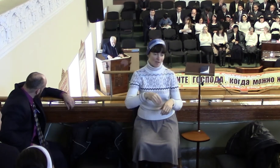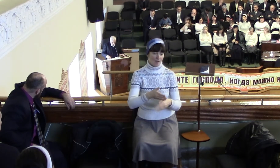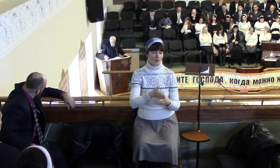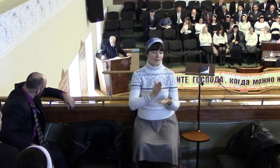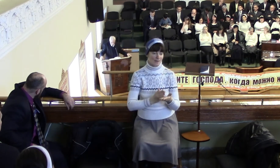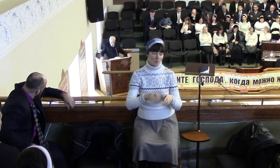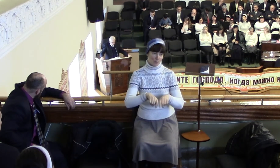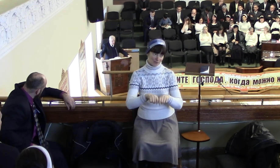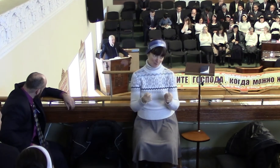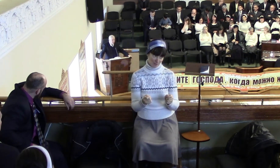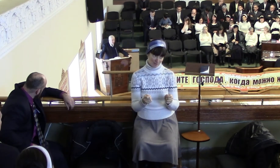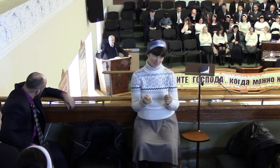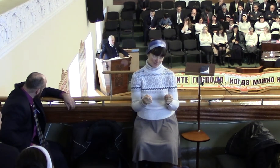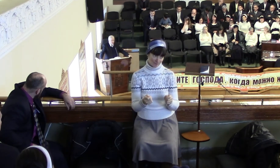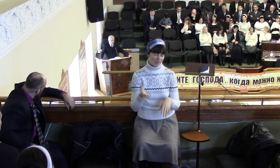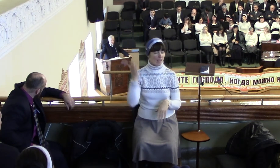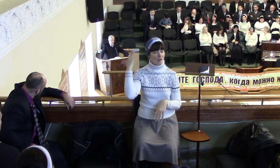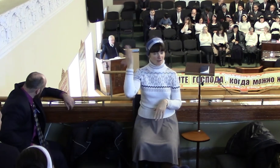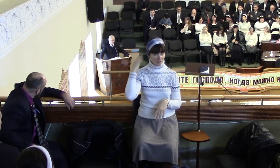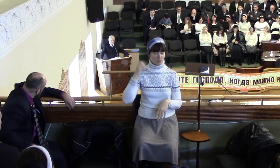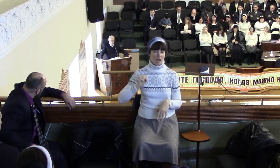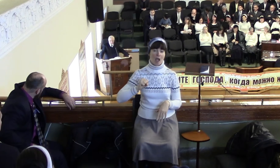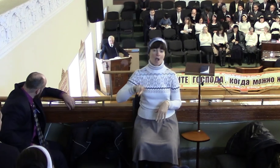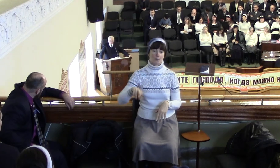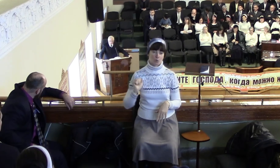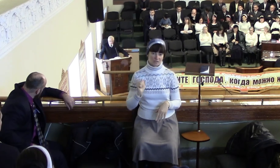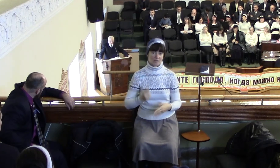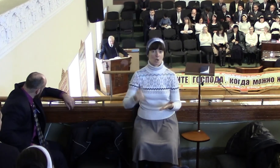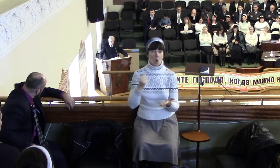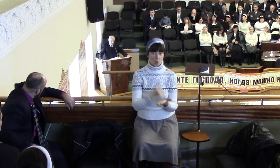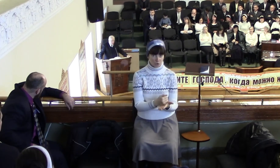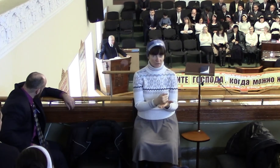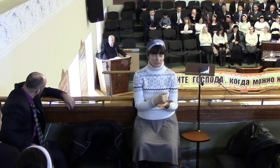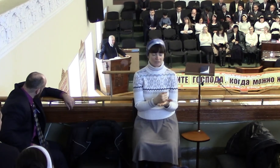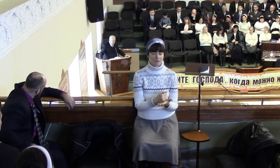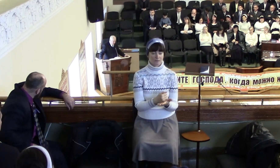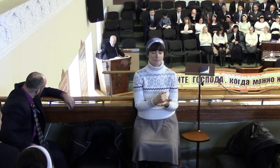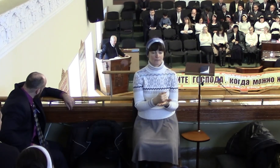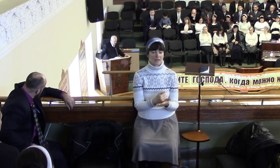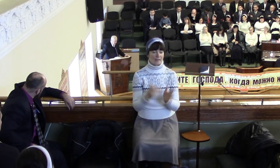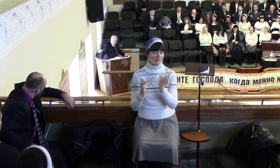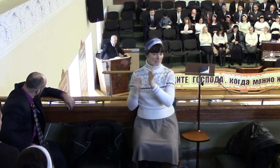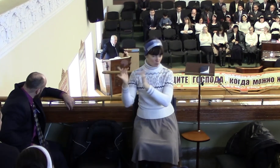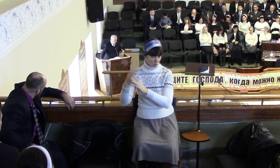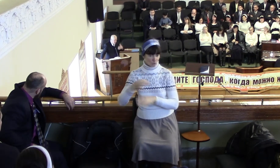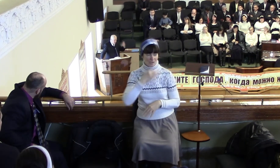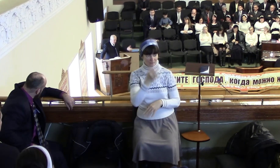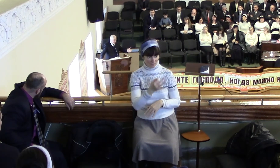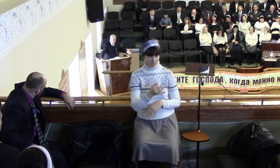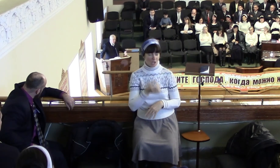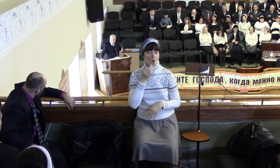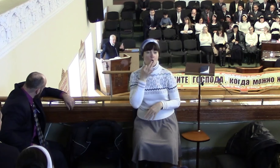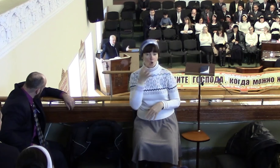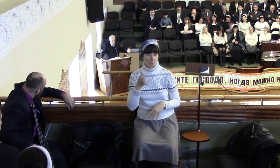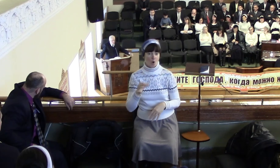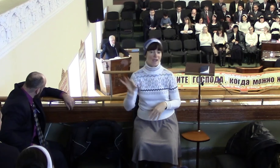вначале апостолы постановили, и даже Иисус Христос сам сказал всякий раз, когда идите в